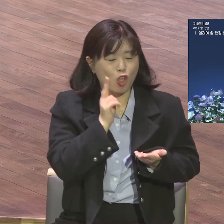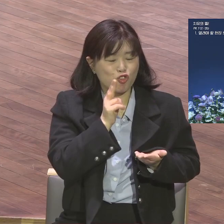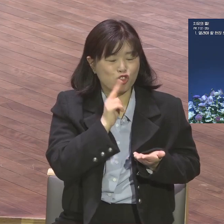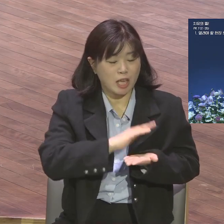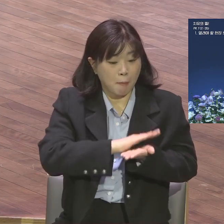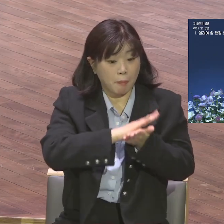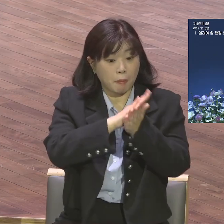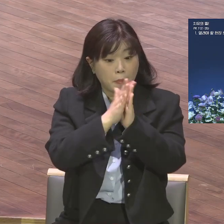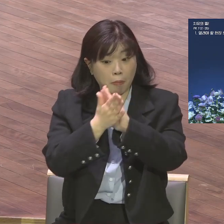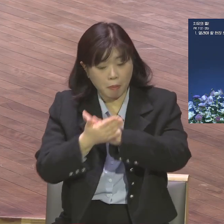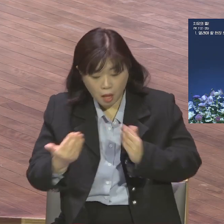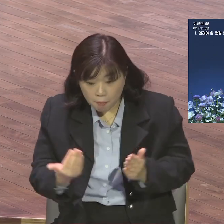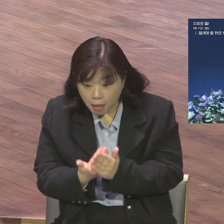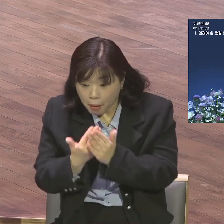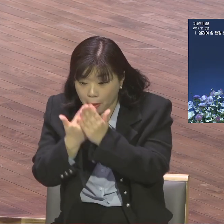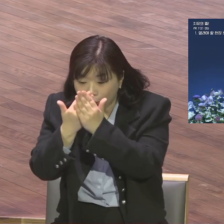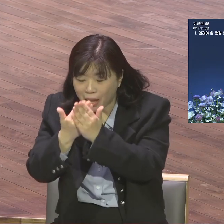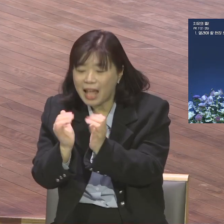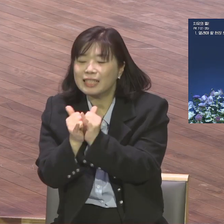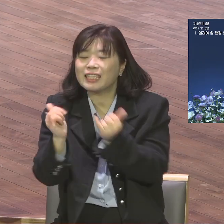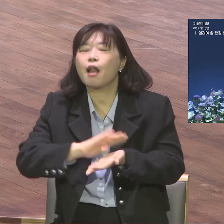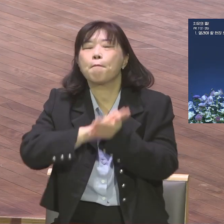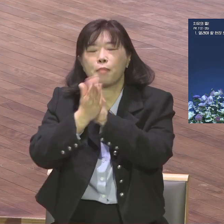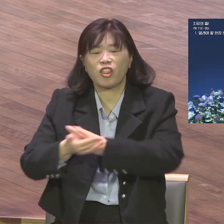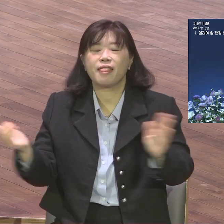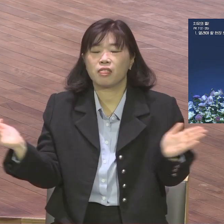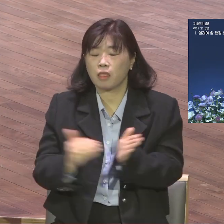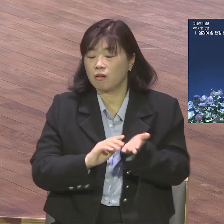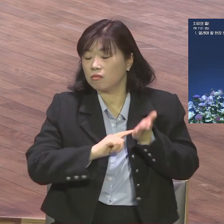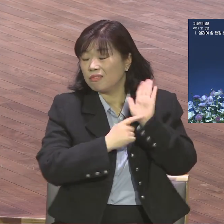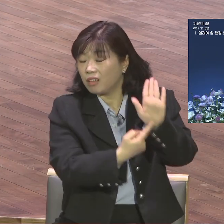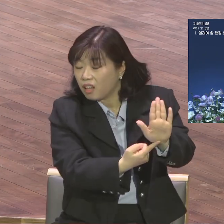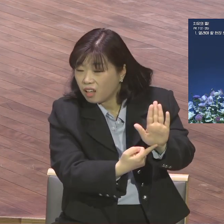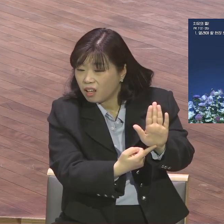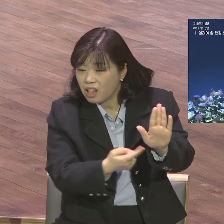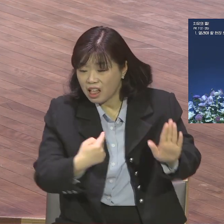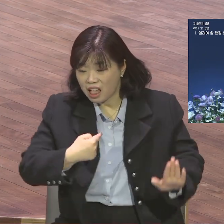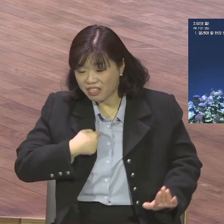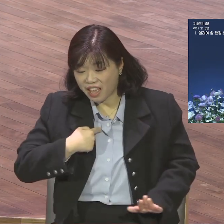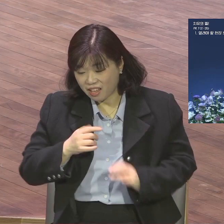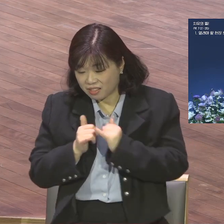진화론자들이. 원숭이가 진화돼서 사람이 됐냐고요.